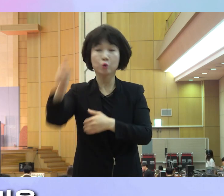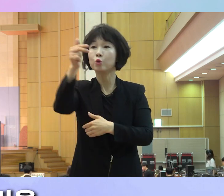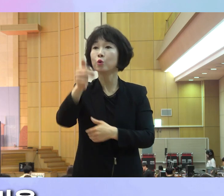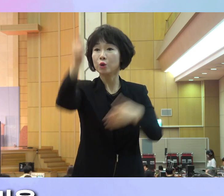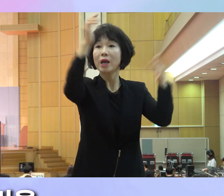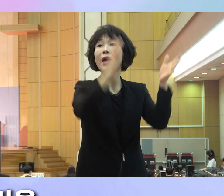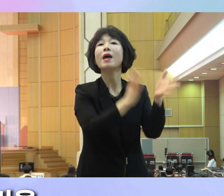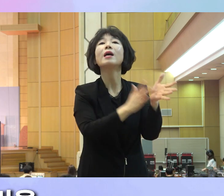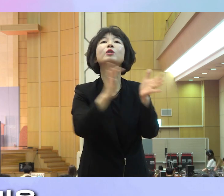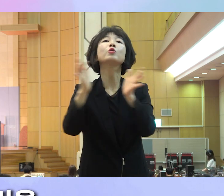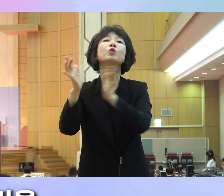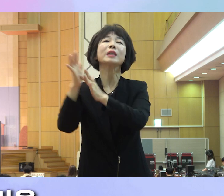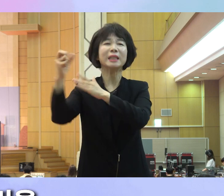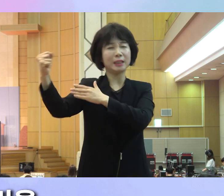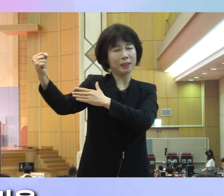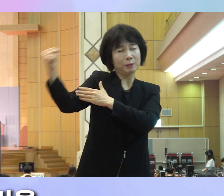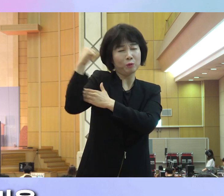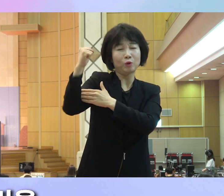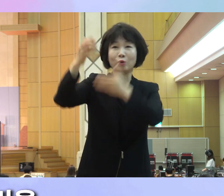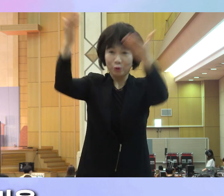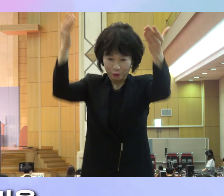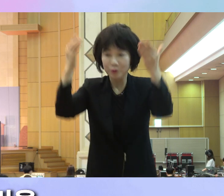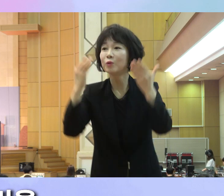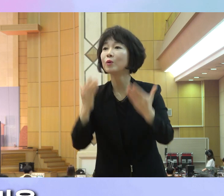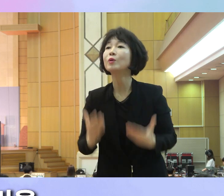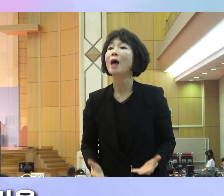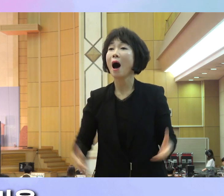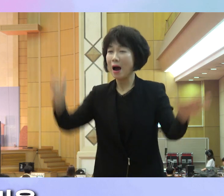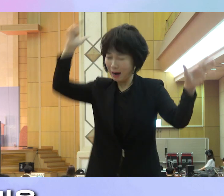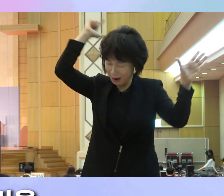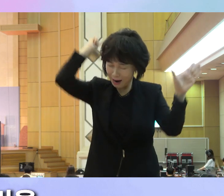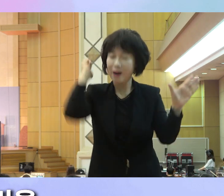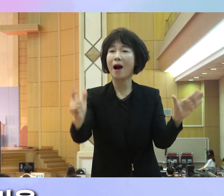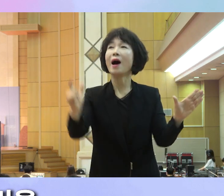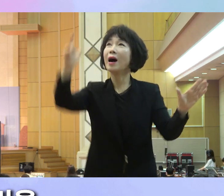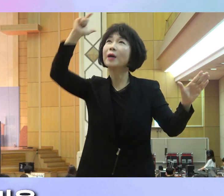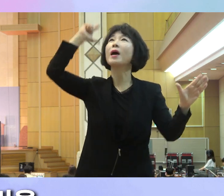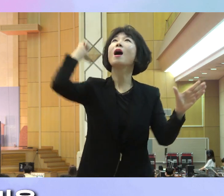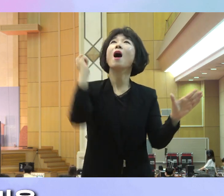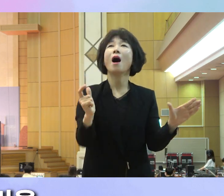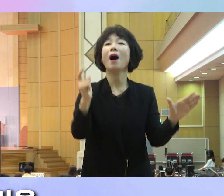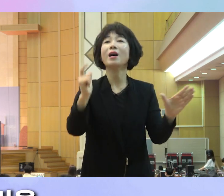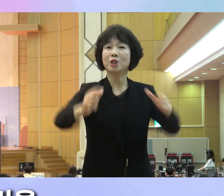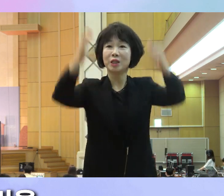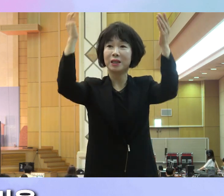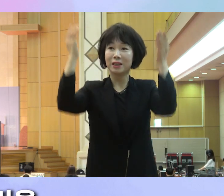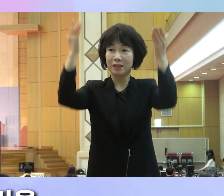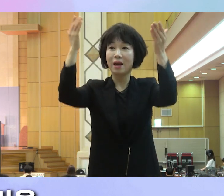따라갈지니 주 예수 힘을 주사 강하게